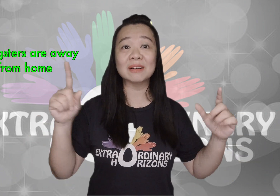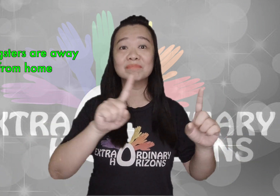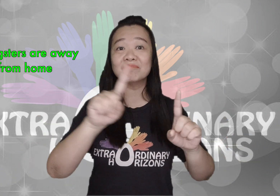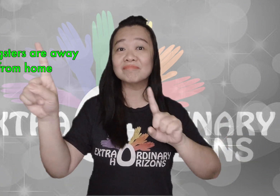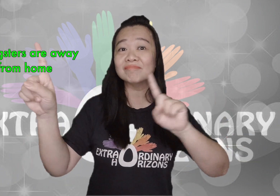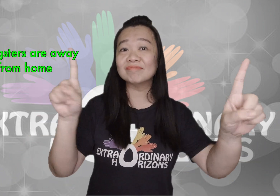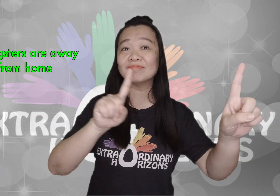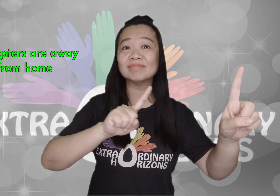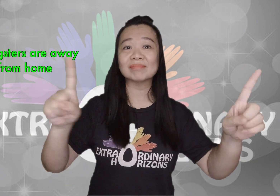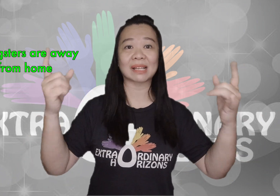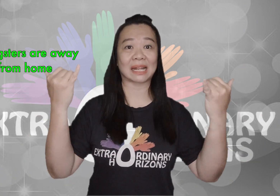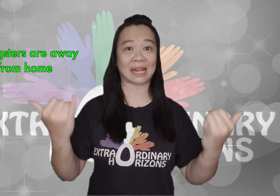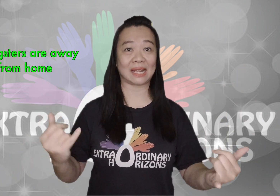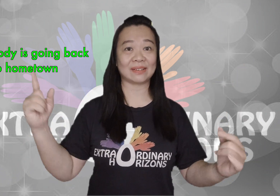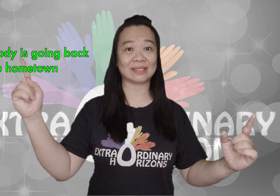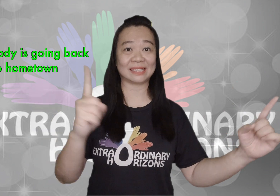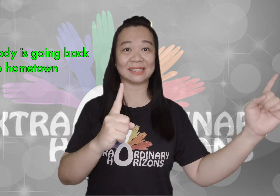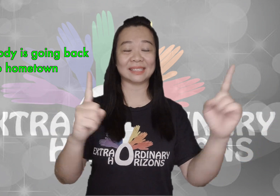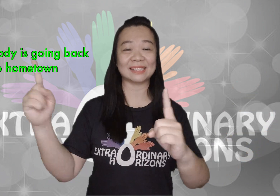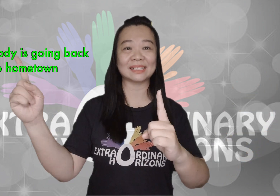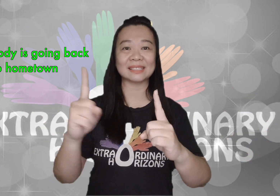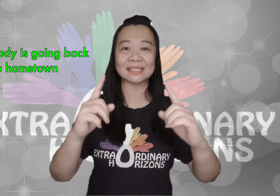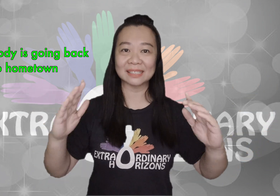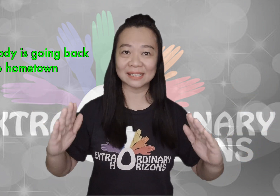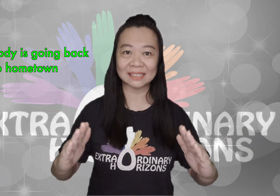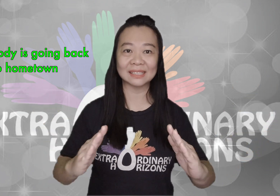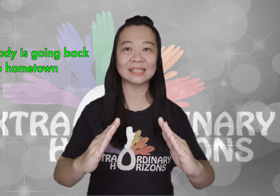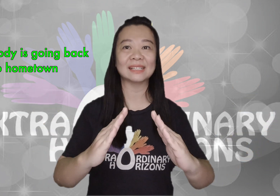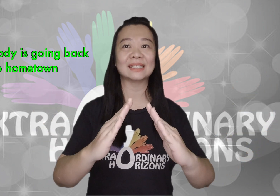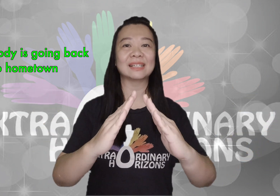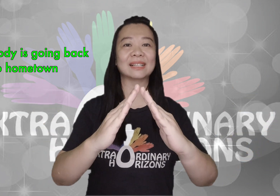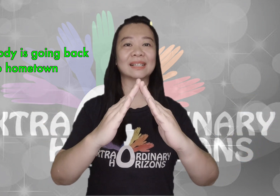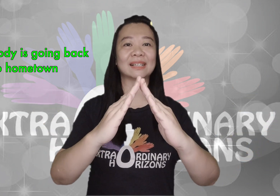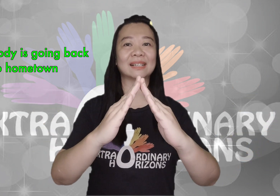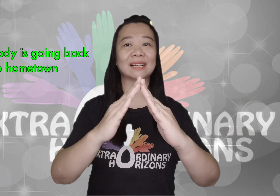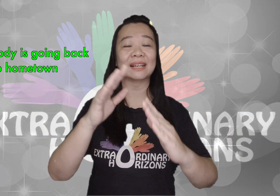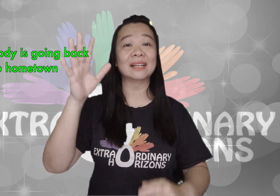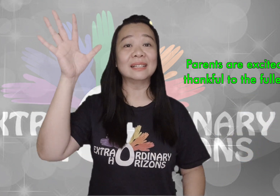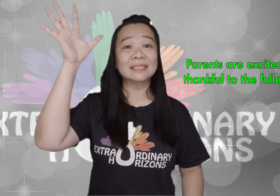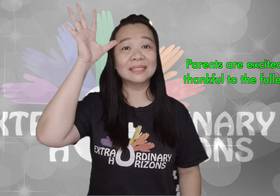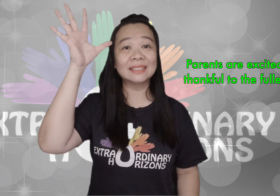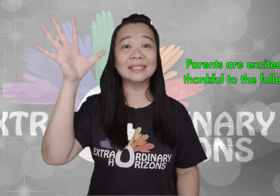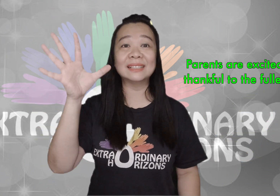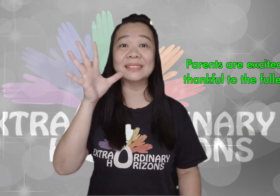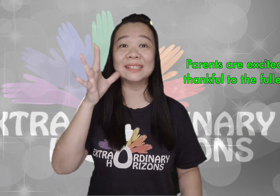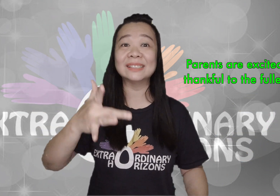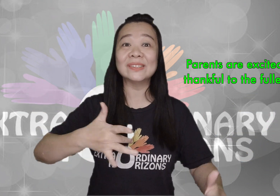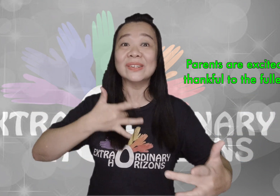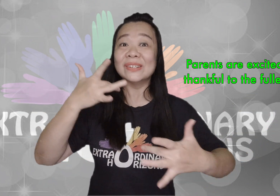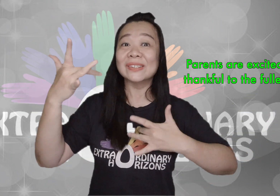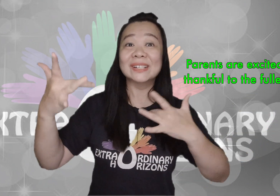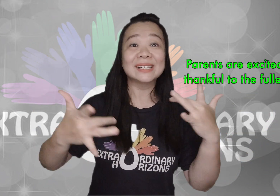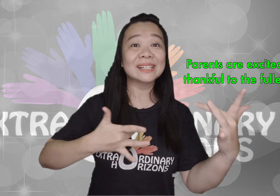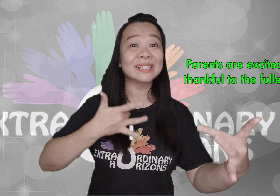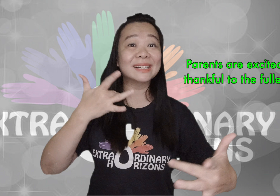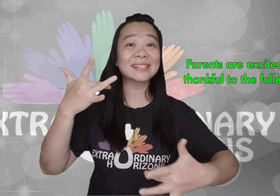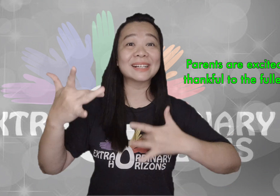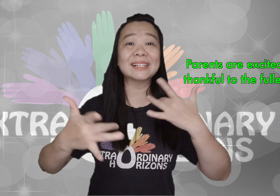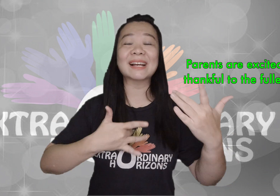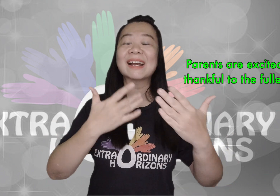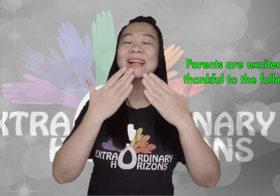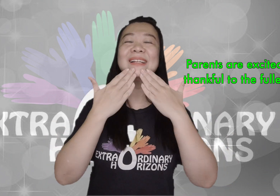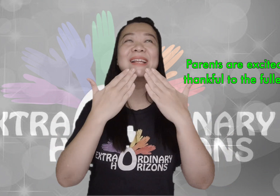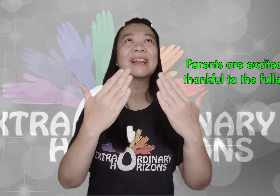muda dirantauan Semuanya pulang ke desa Ibu dan ayah